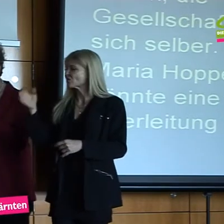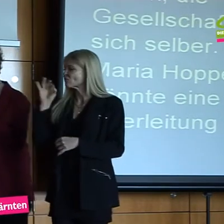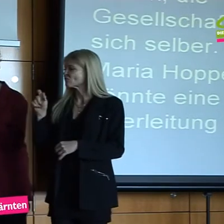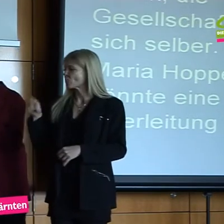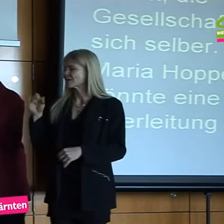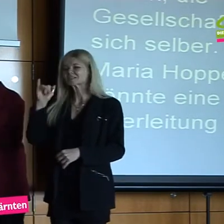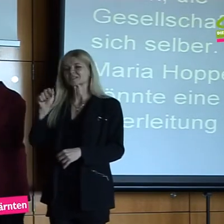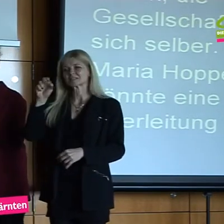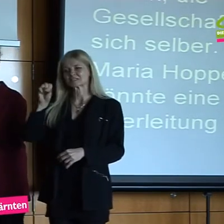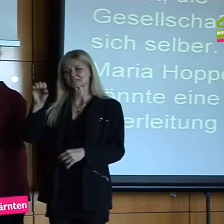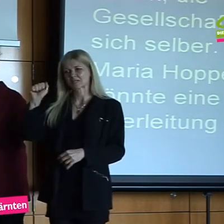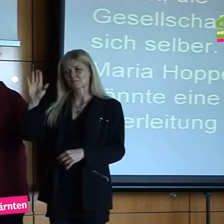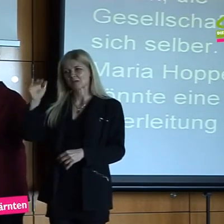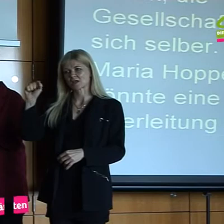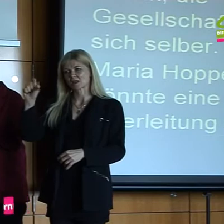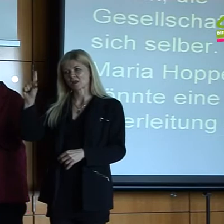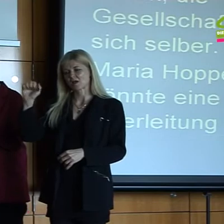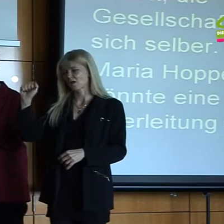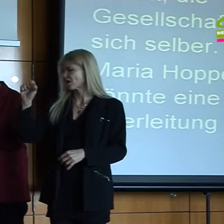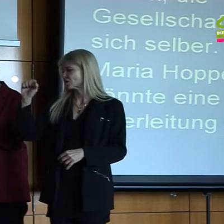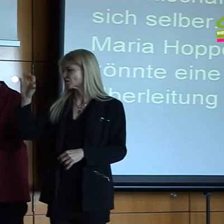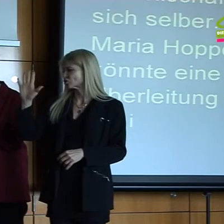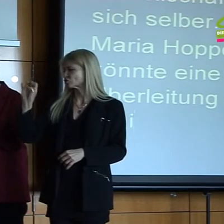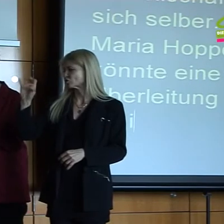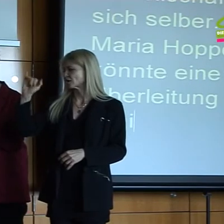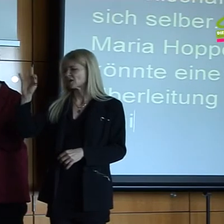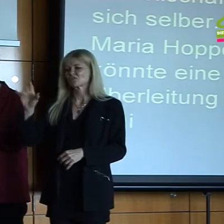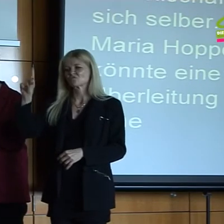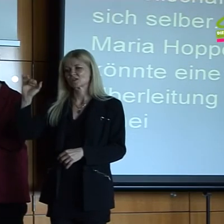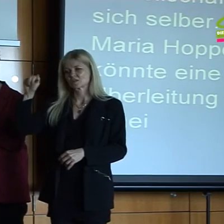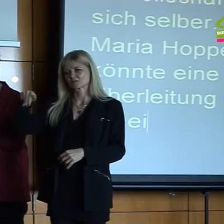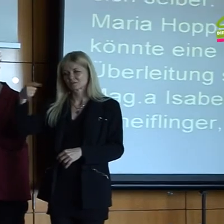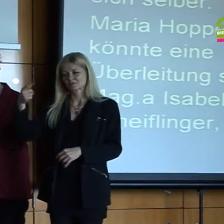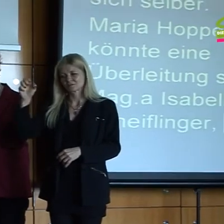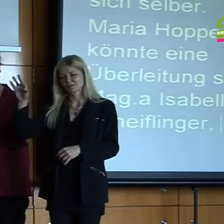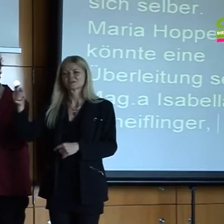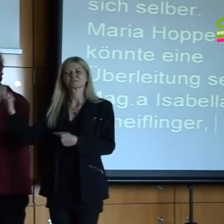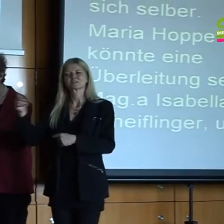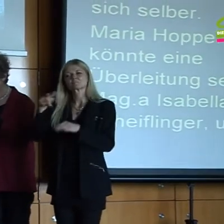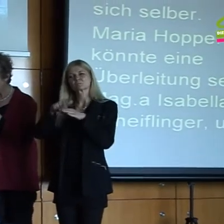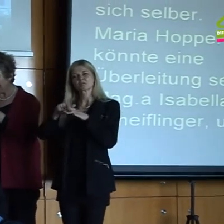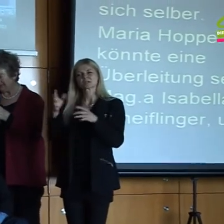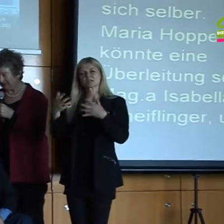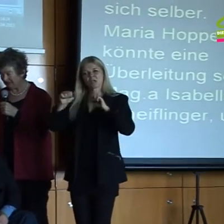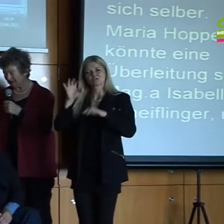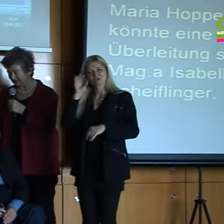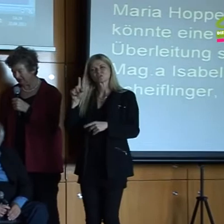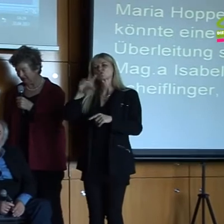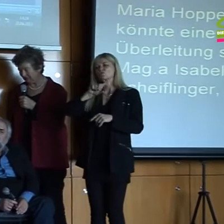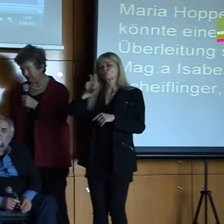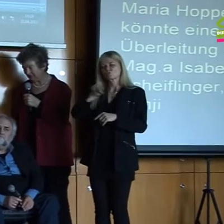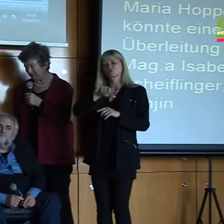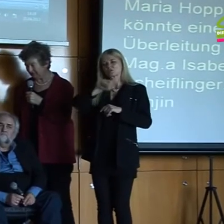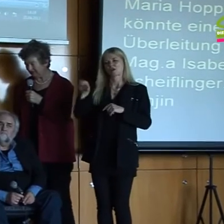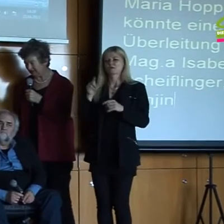Isabella Scheiflinger. Sie ist unsere Behindertenanwältin des Landes Kärnten. Und ich denke, was